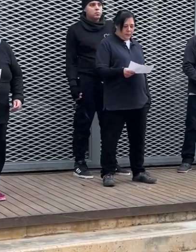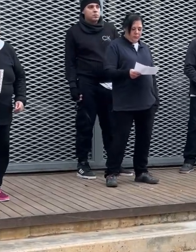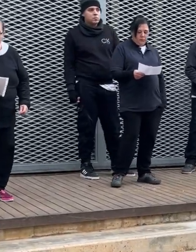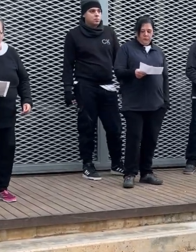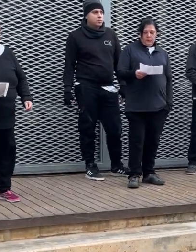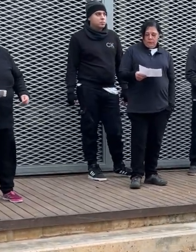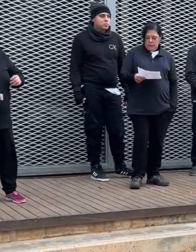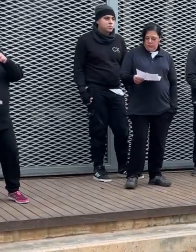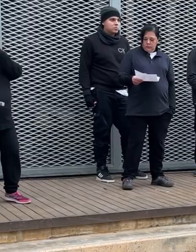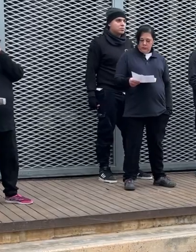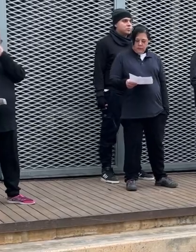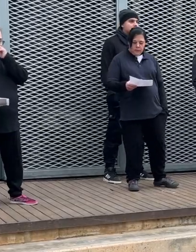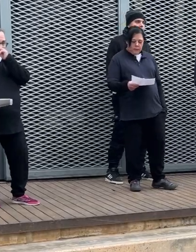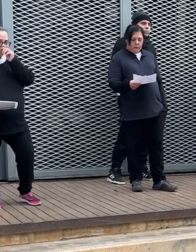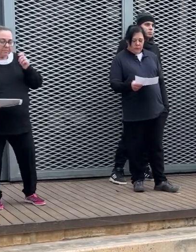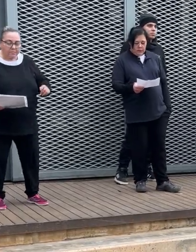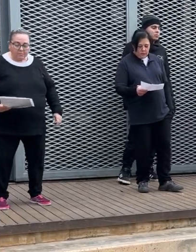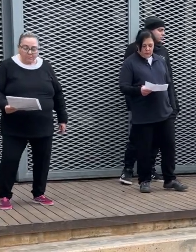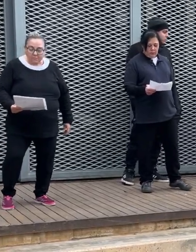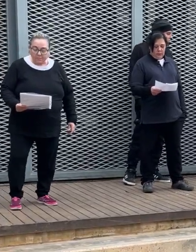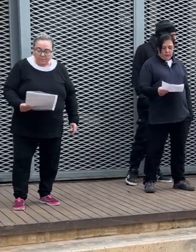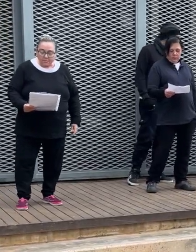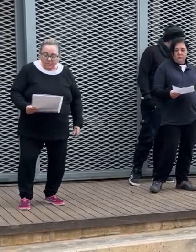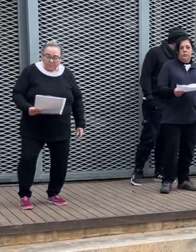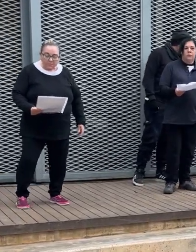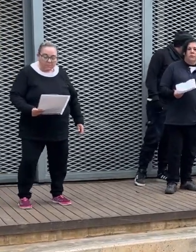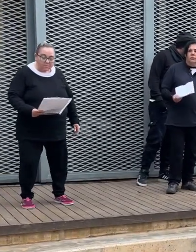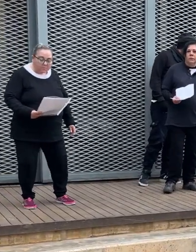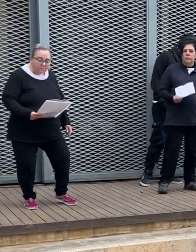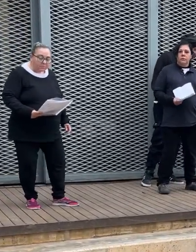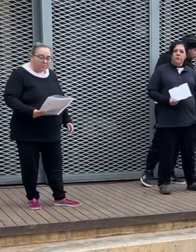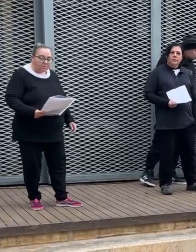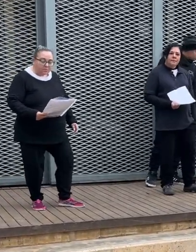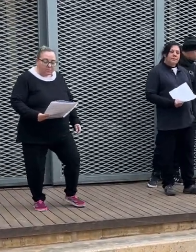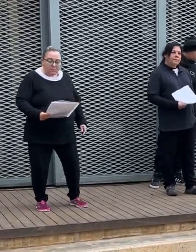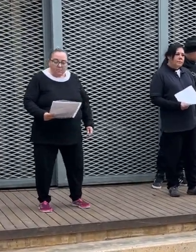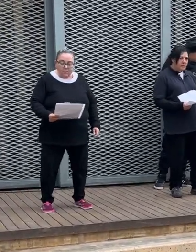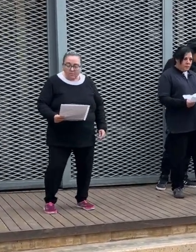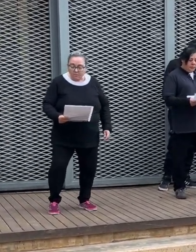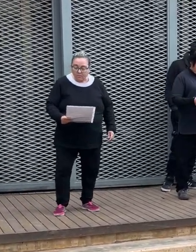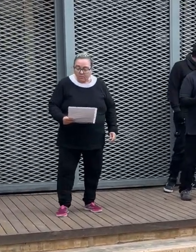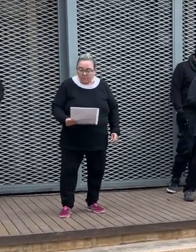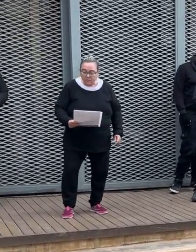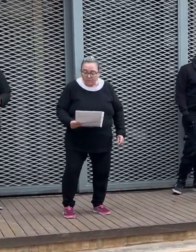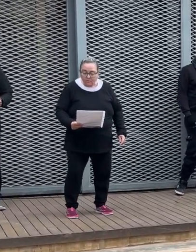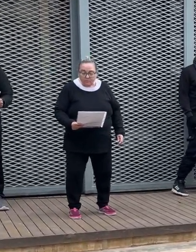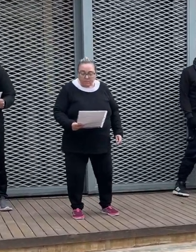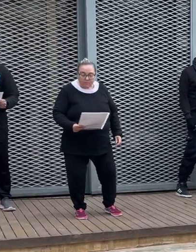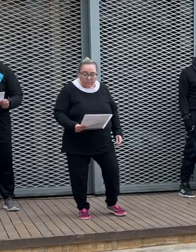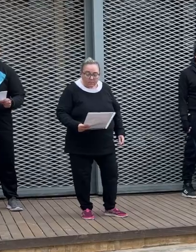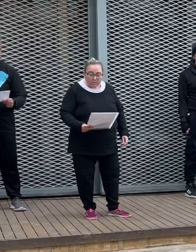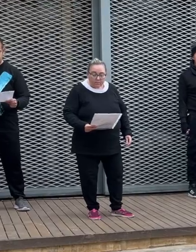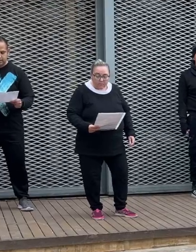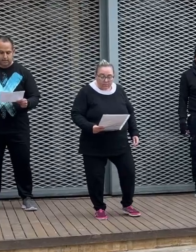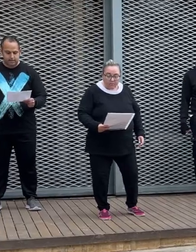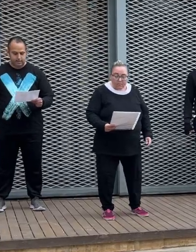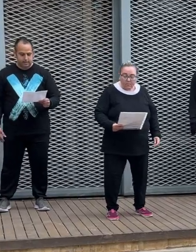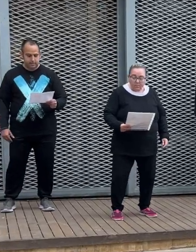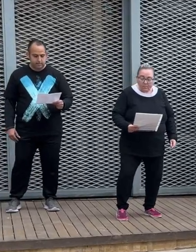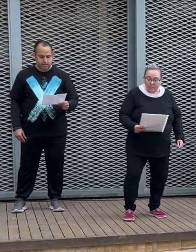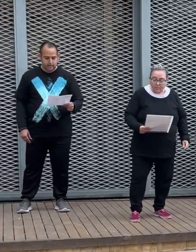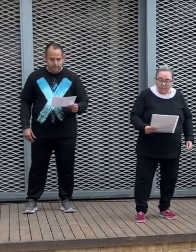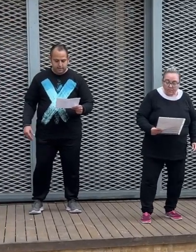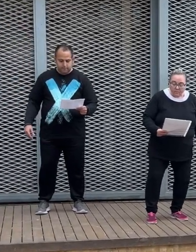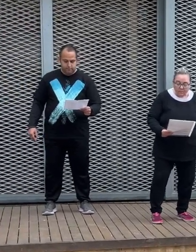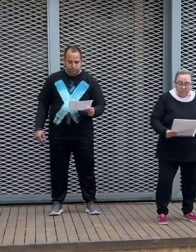tienes, sé feliz con lo que puedas tener. Deja tu corazón latir y podrás ver que en verdad eres el que